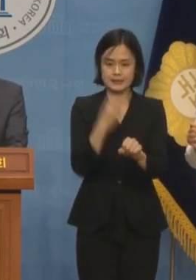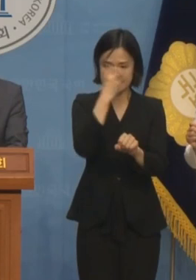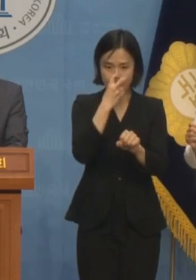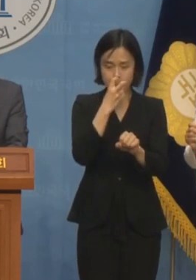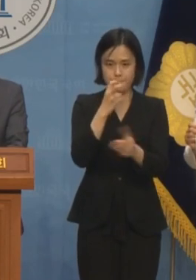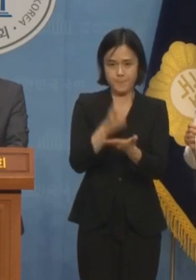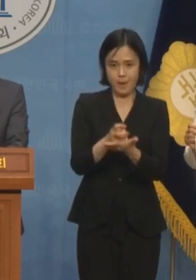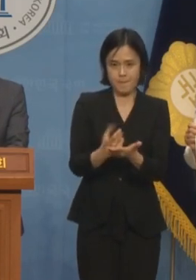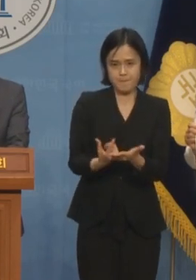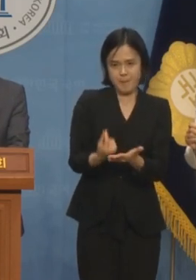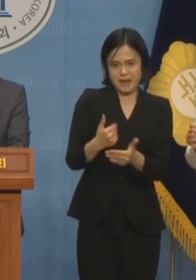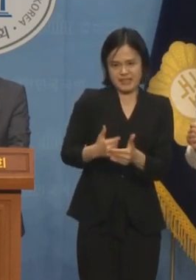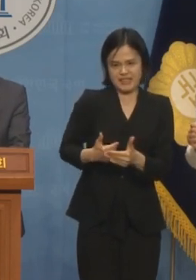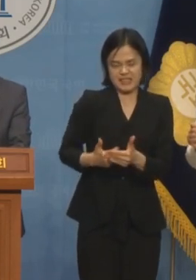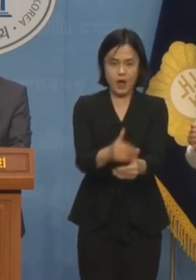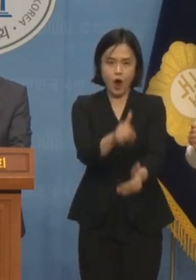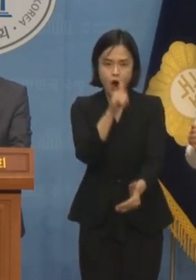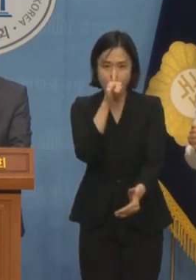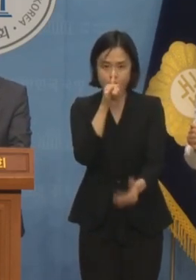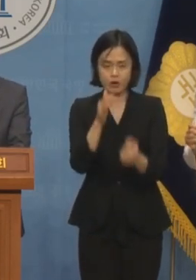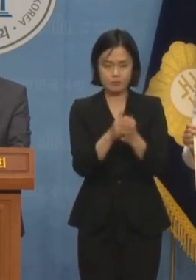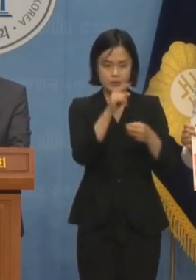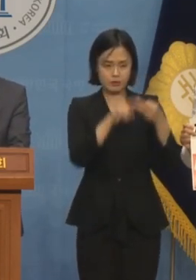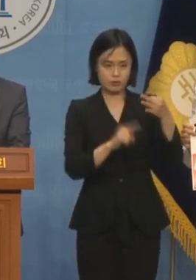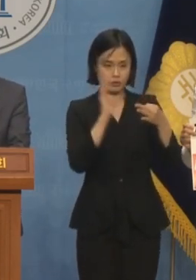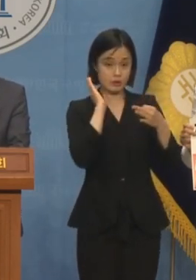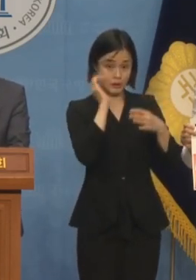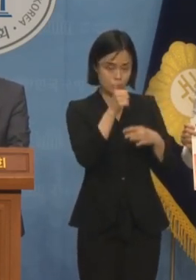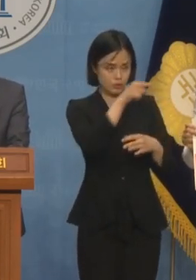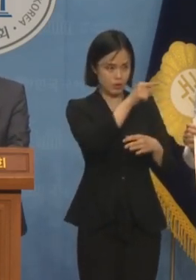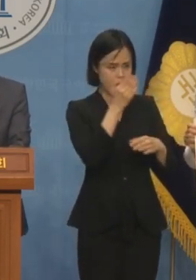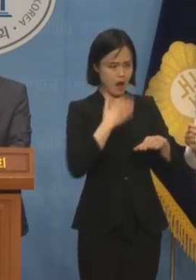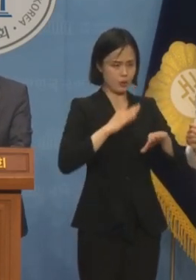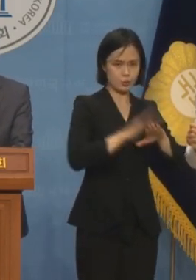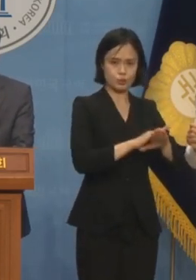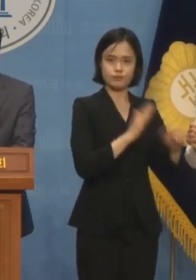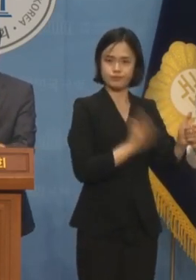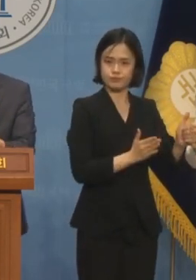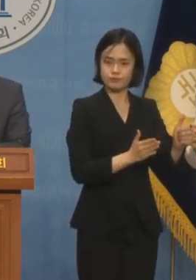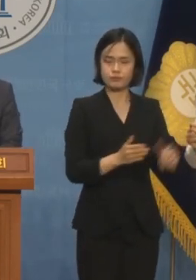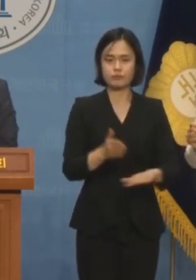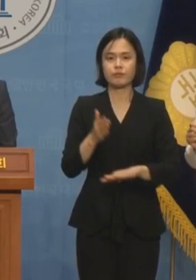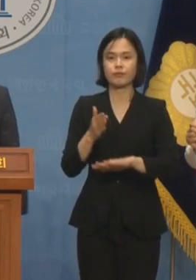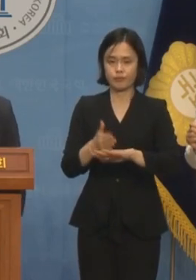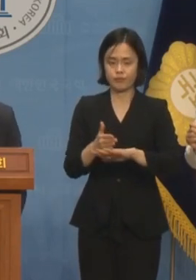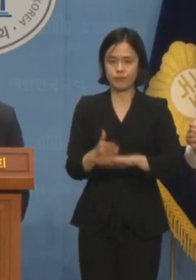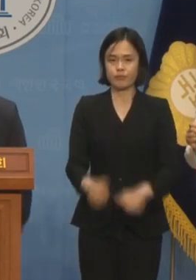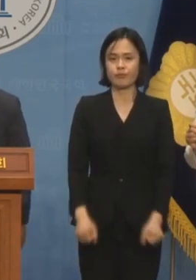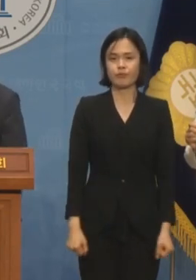출발할 수 있음을 윤석열 정권도 명심해야 할 것입니다. 감사합니다.